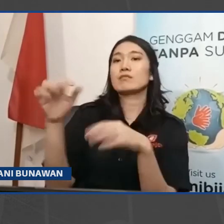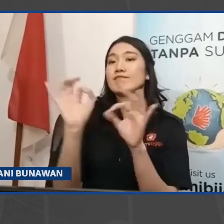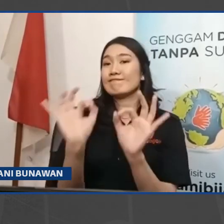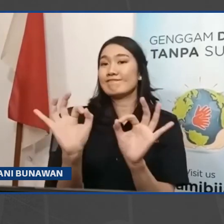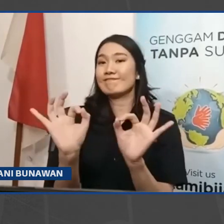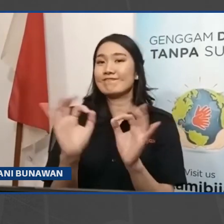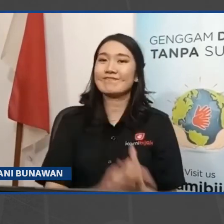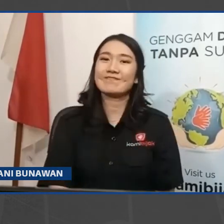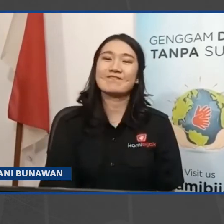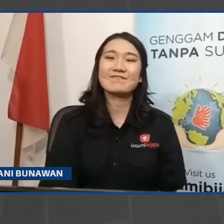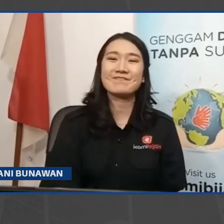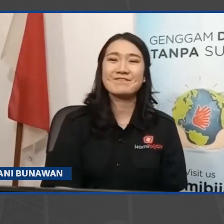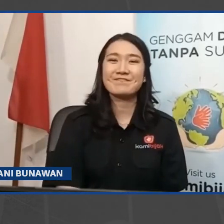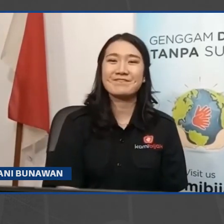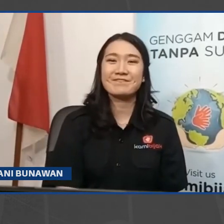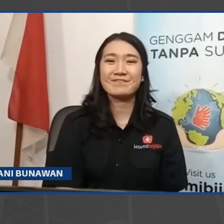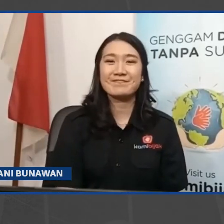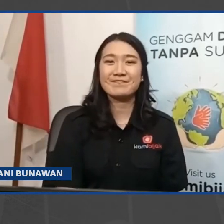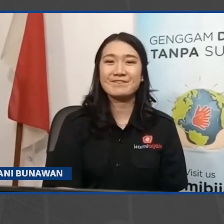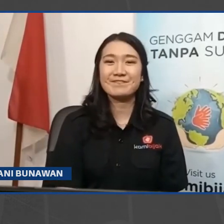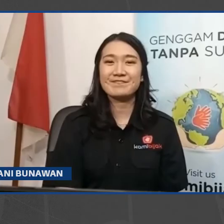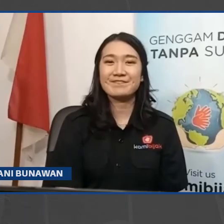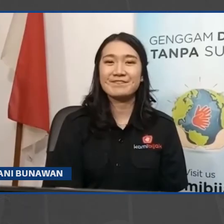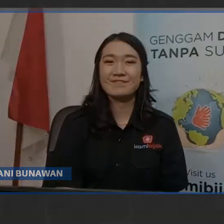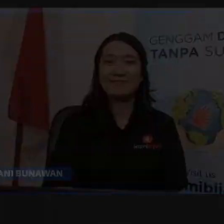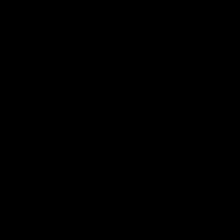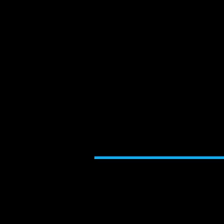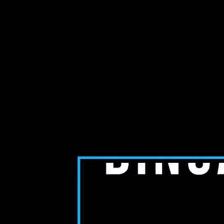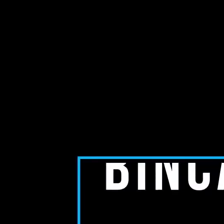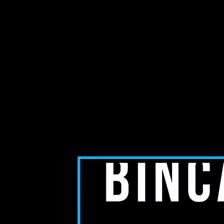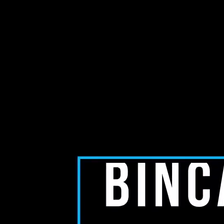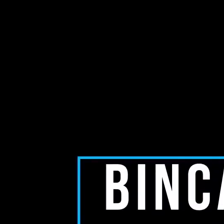pertanyaan dari pemirsa di YouTube. Oke.